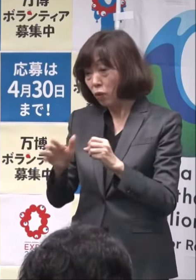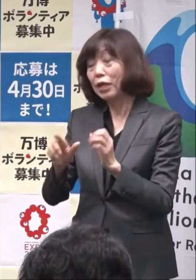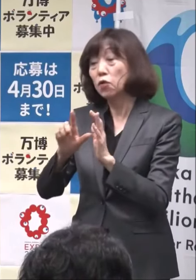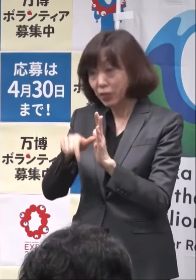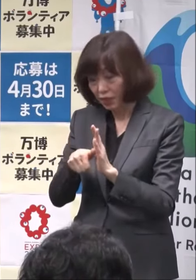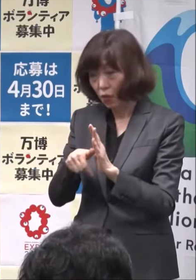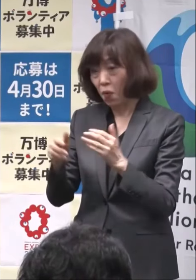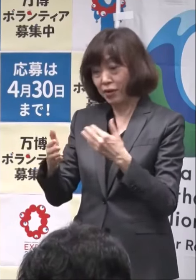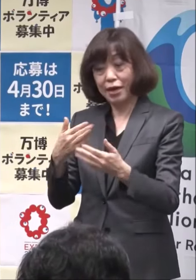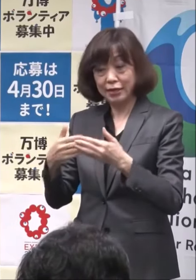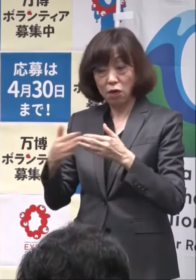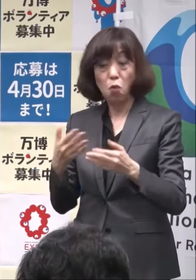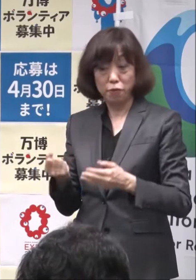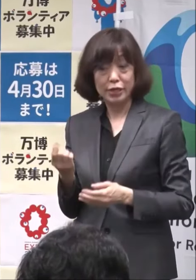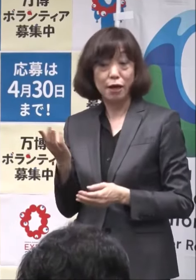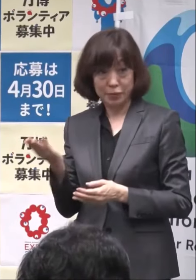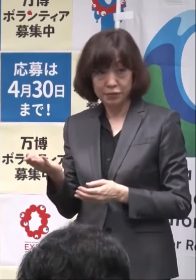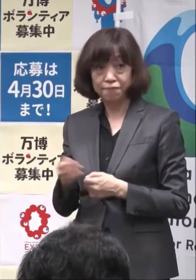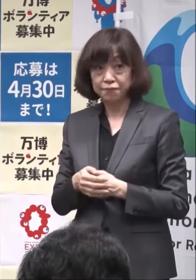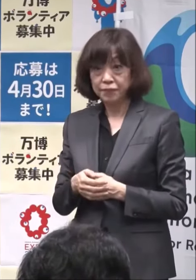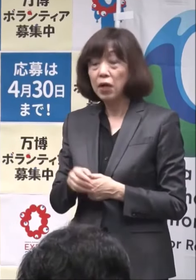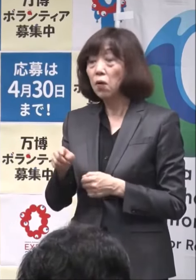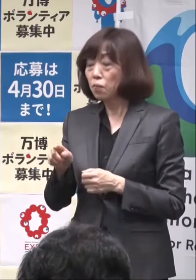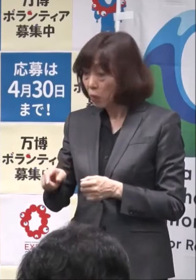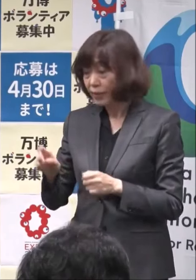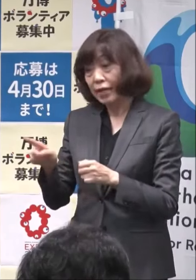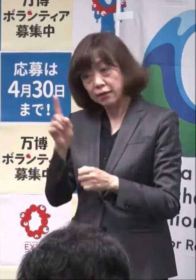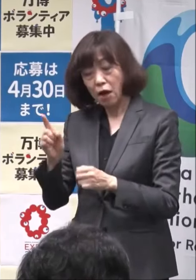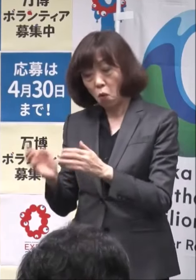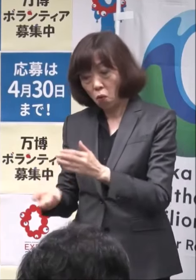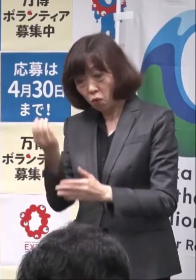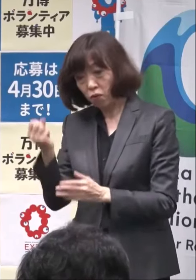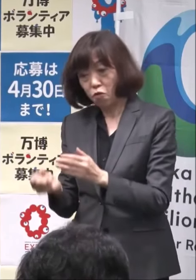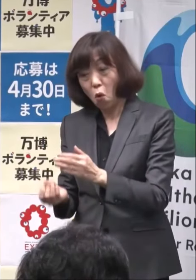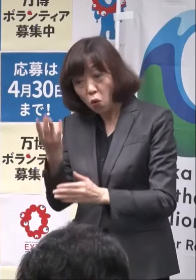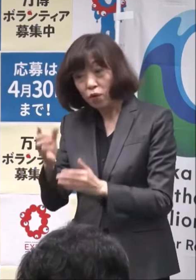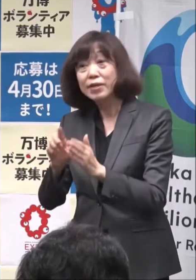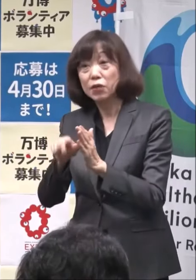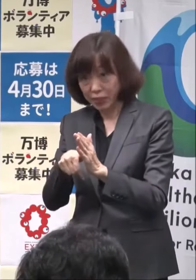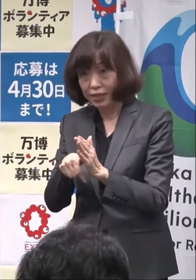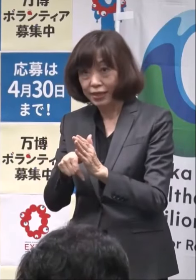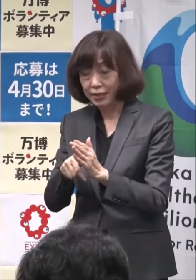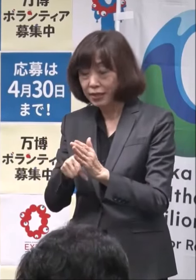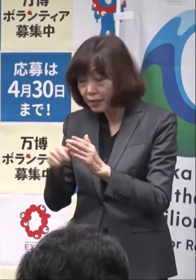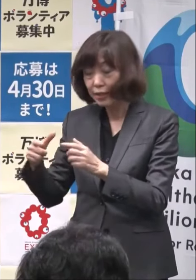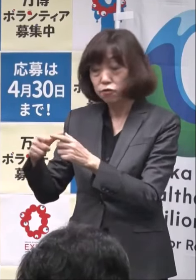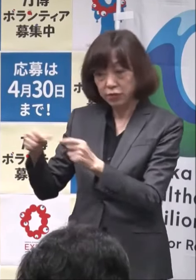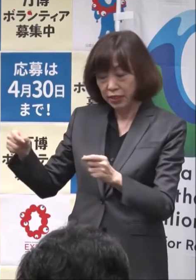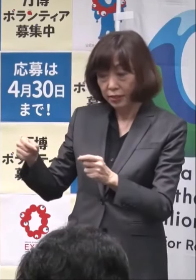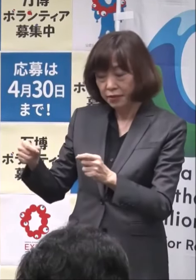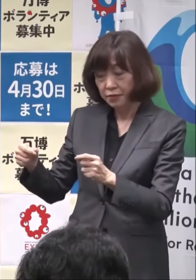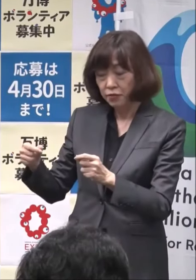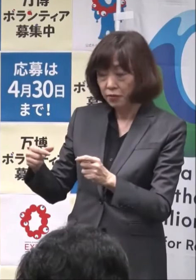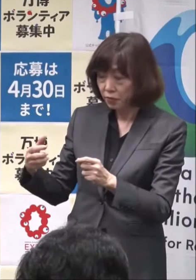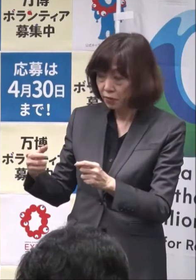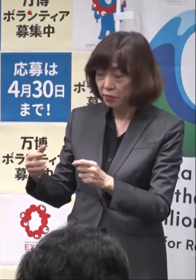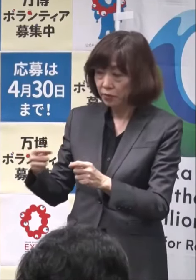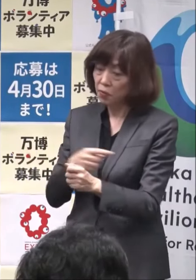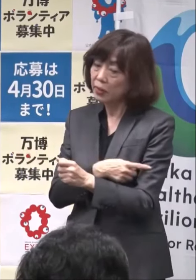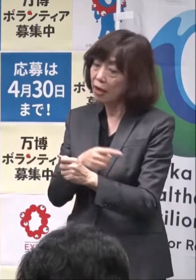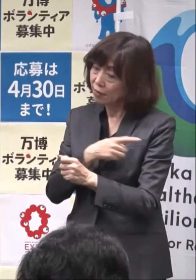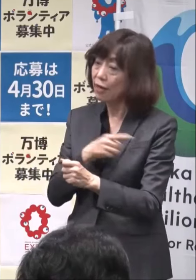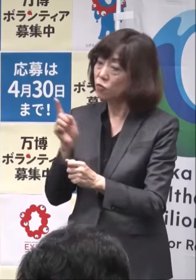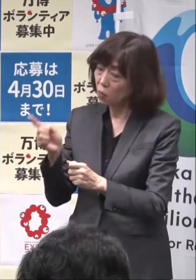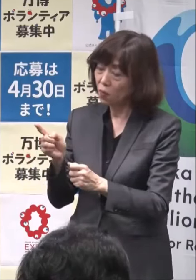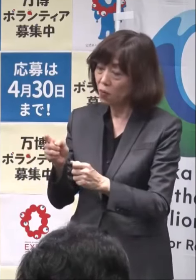その有事の際にその国が指示権というものを行使して、その地方自治への関与を深める、強めるという、こういった改正